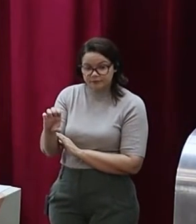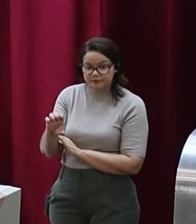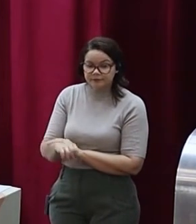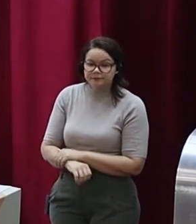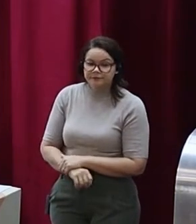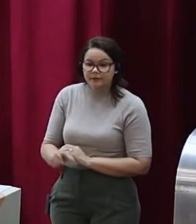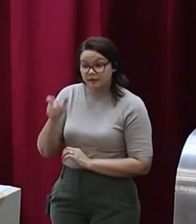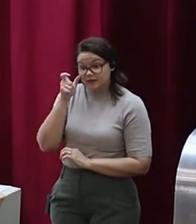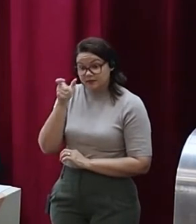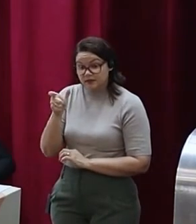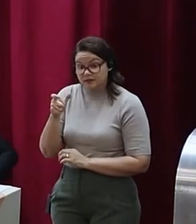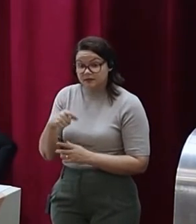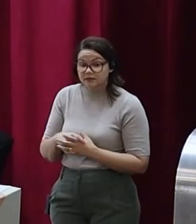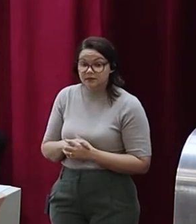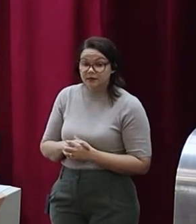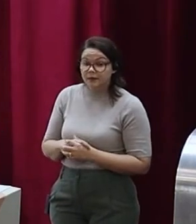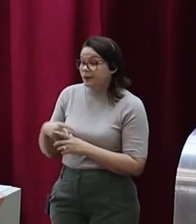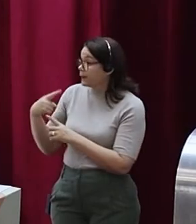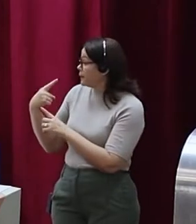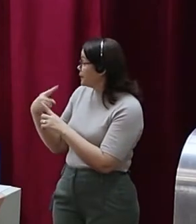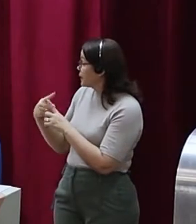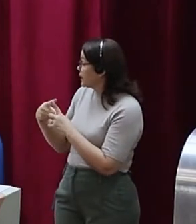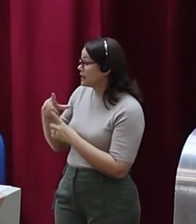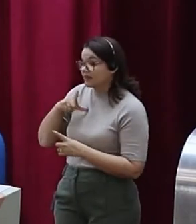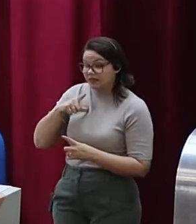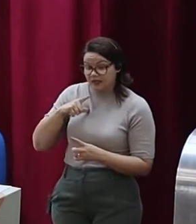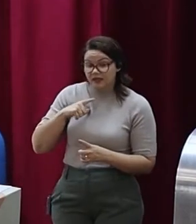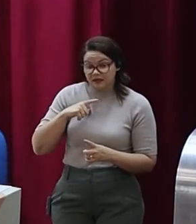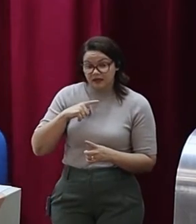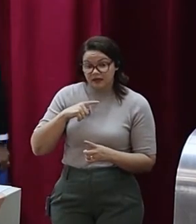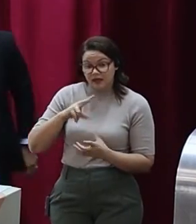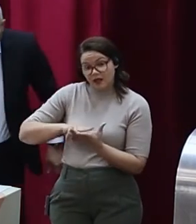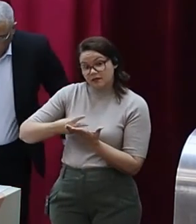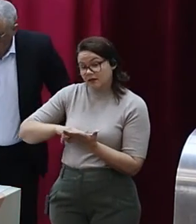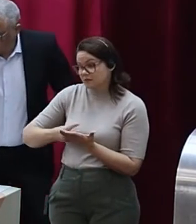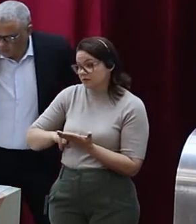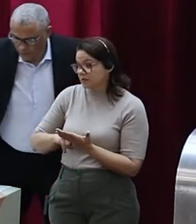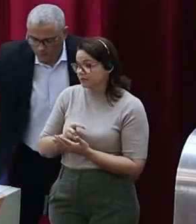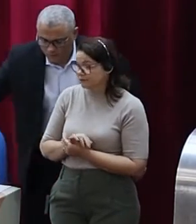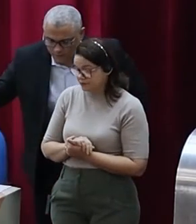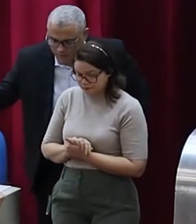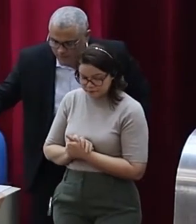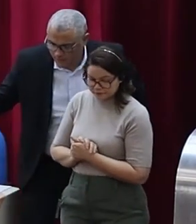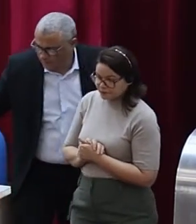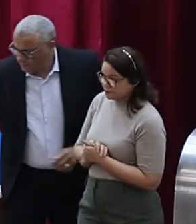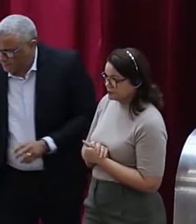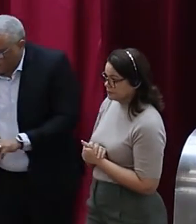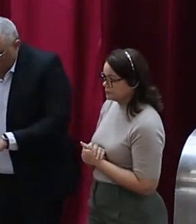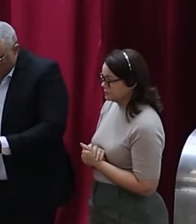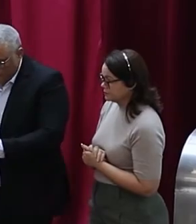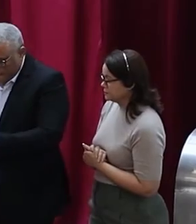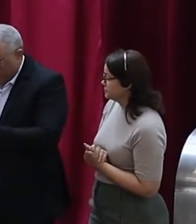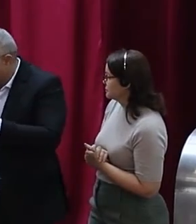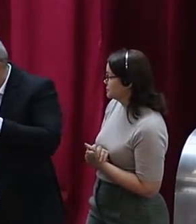Talvez seja interessante, porque aí está tendo a tradução, e aí a gente vai franquear o microfone